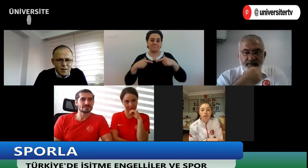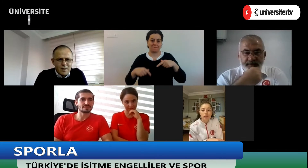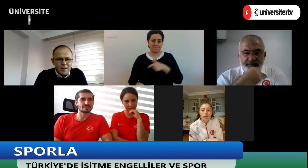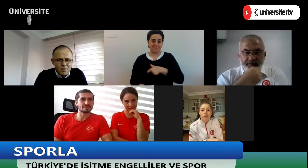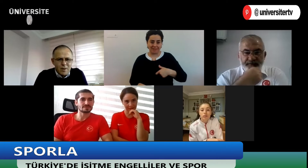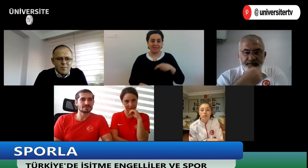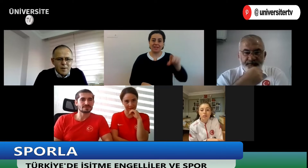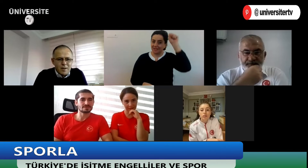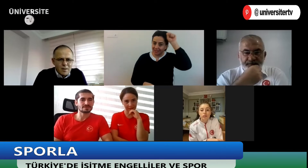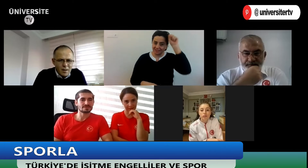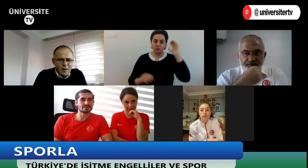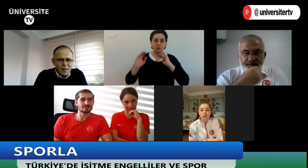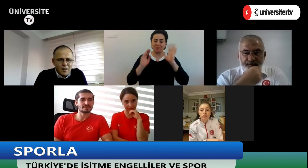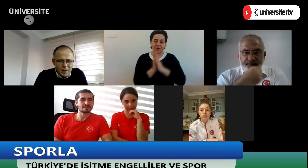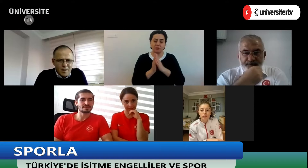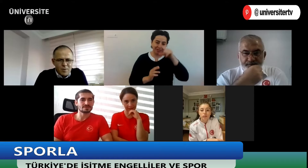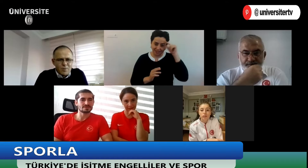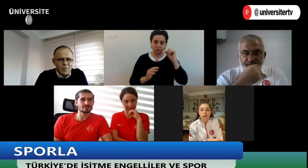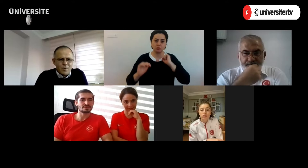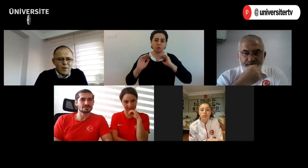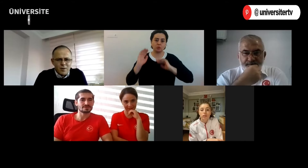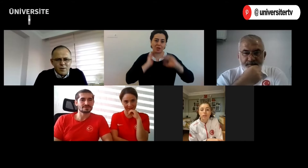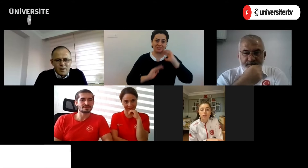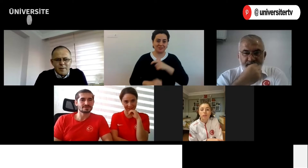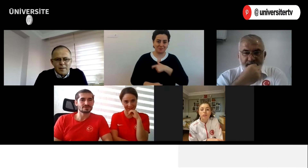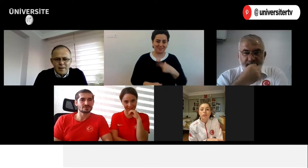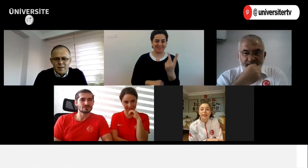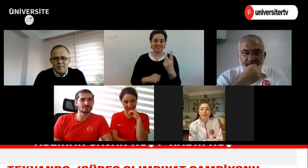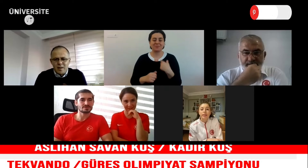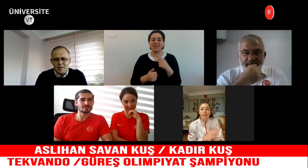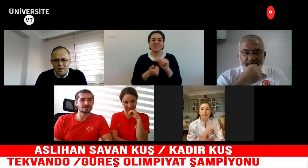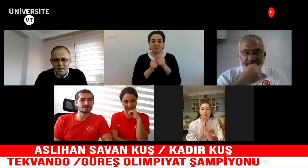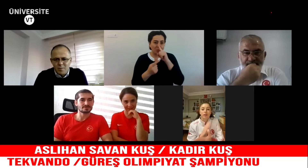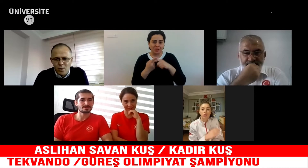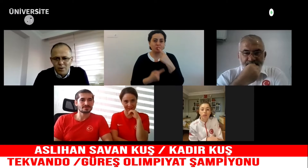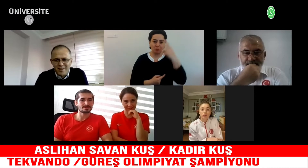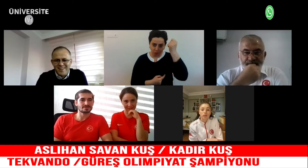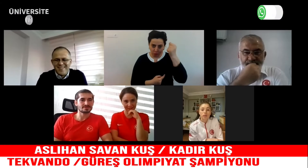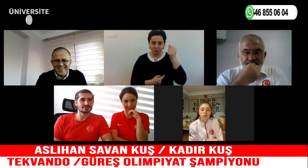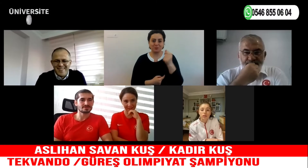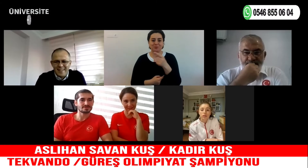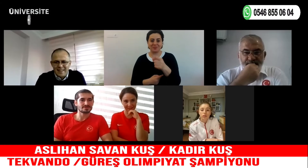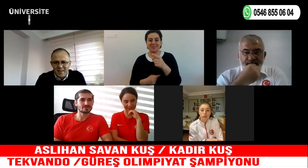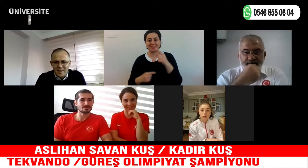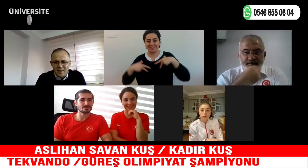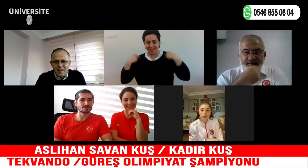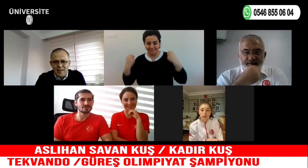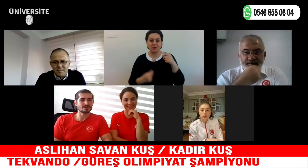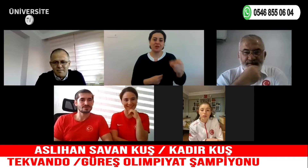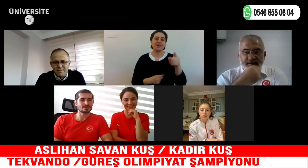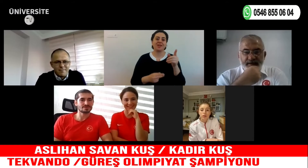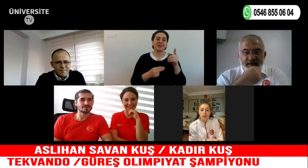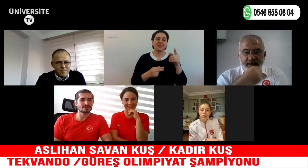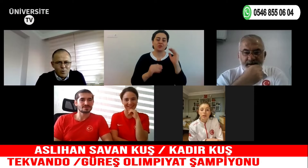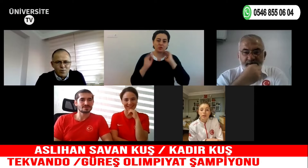sporcumuz, Kadir güreş branşında milli sporcumuz. Onları da belirtmek isterim. Ecrin basketbol, Yasin